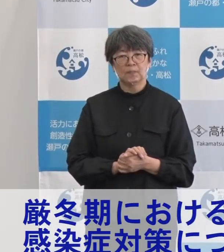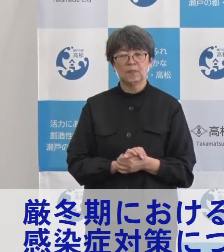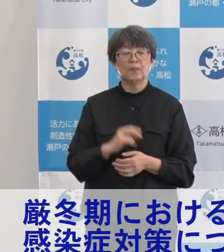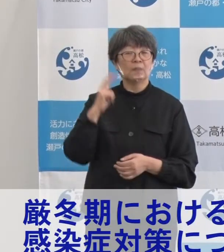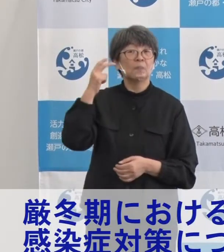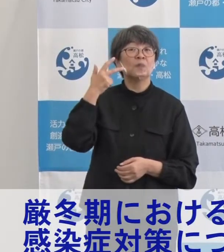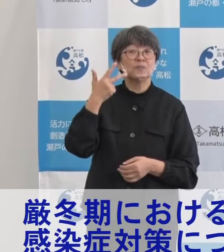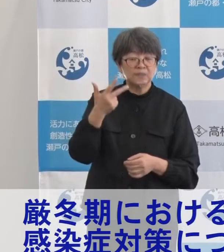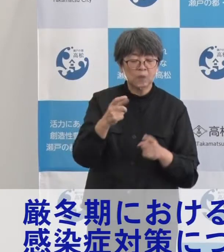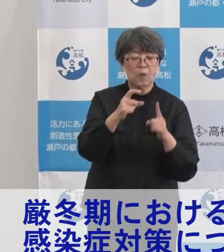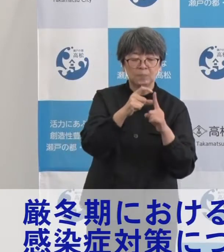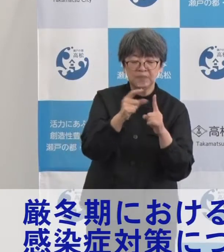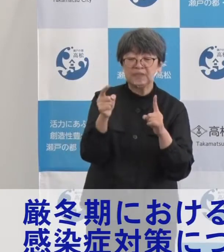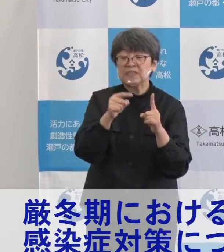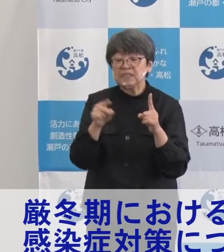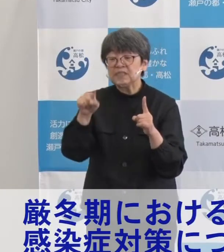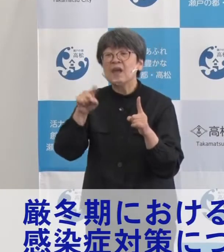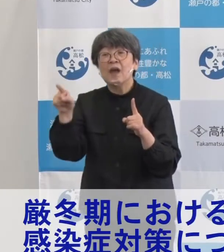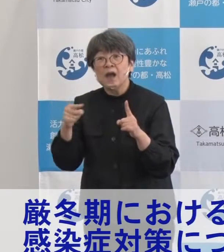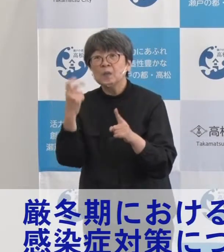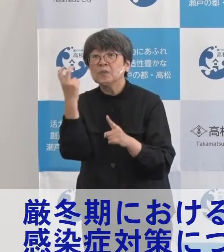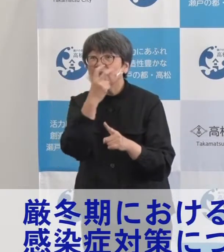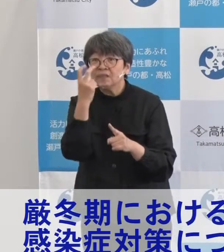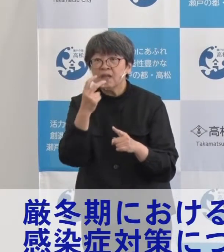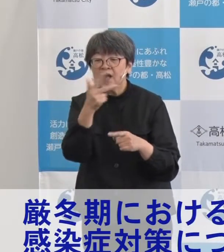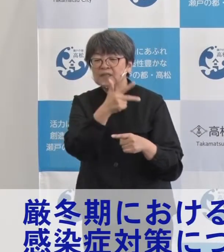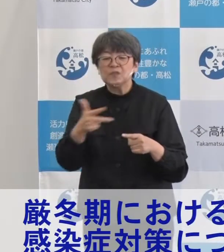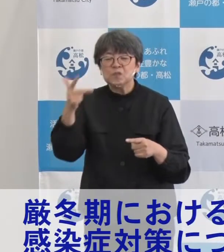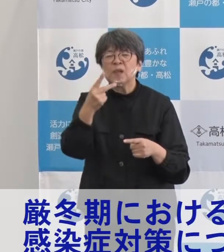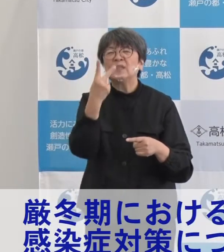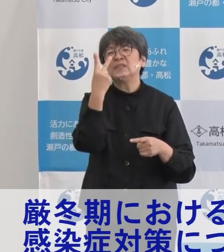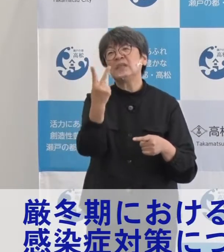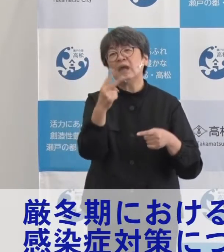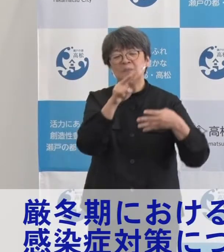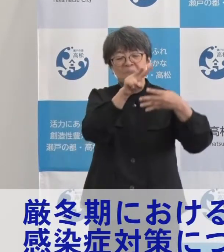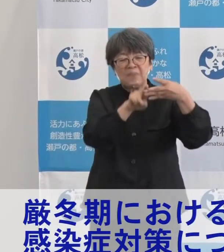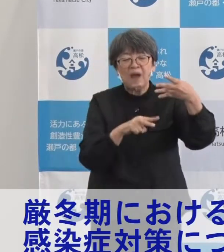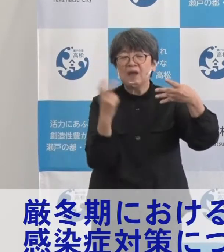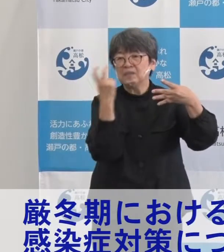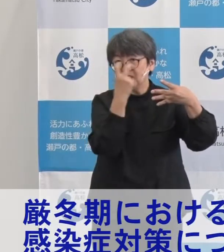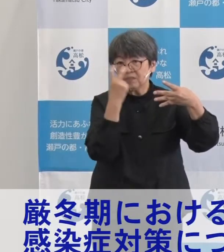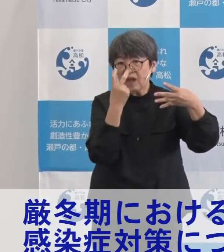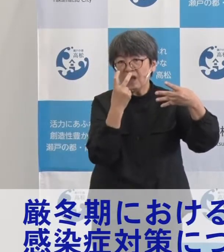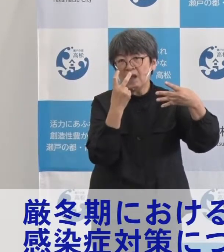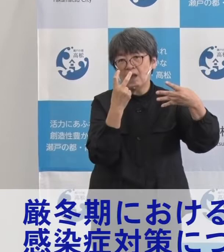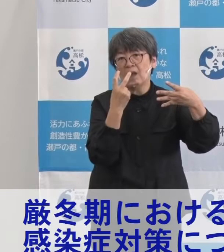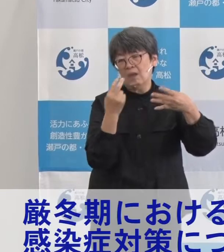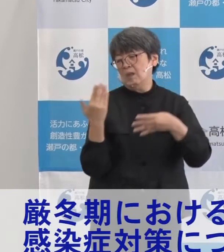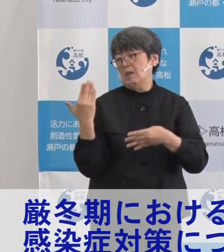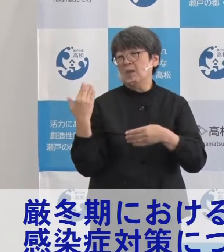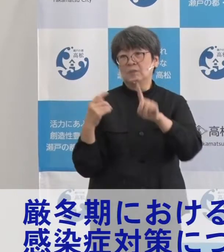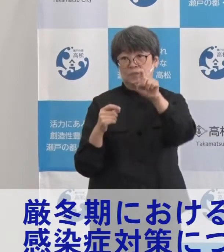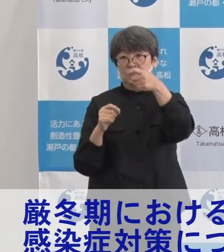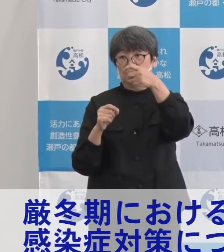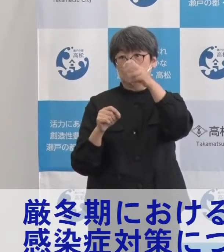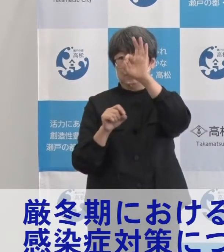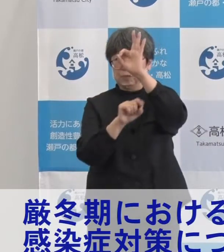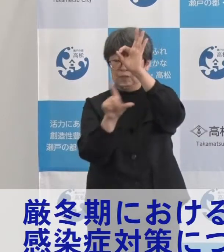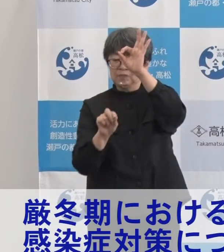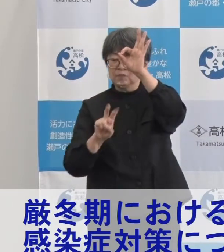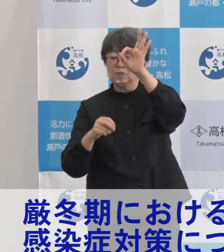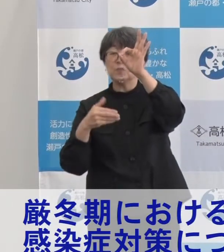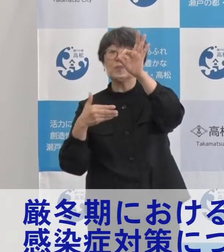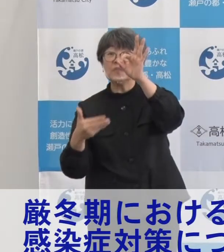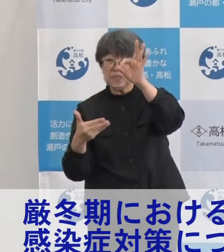pcr 検査センターこれまで週2回の検査を行っておりましたがこれを先月29日から全面的に